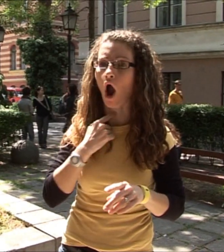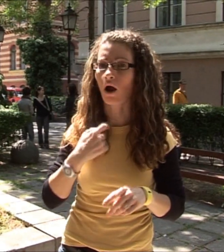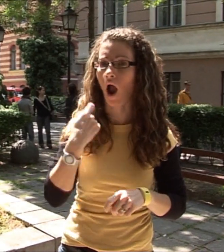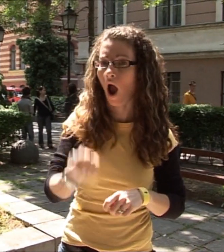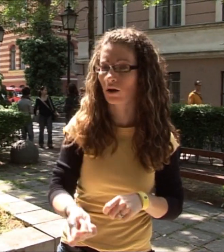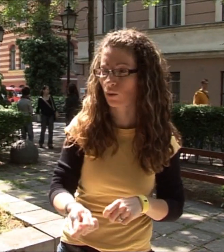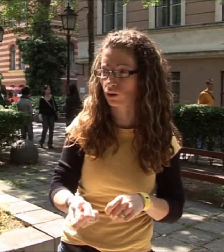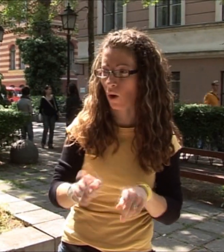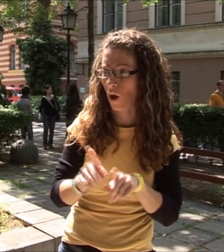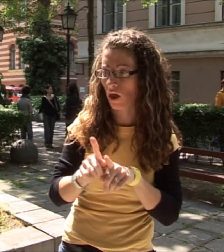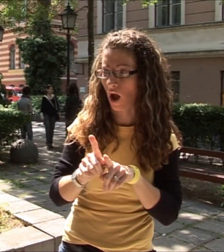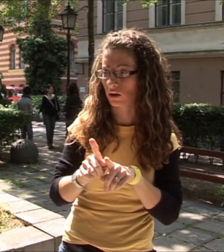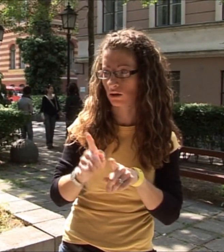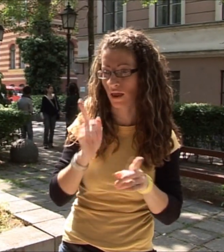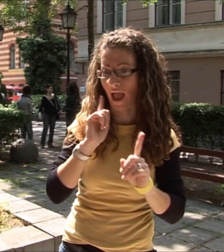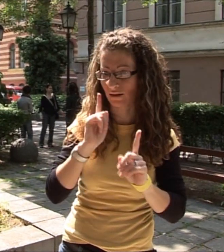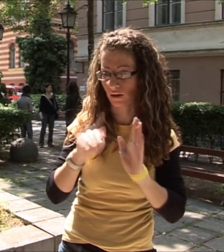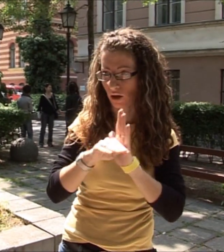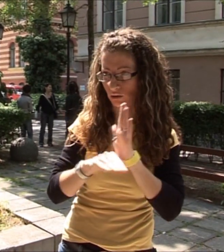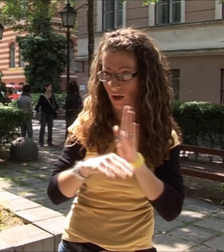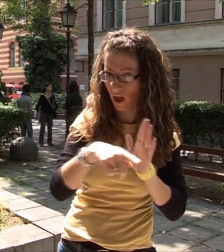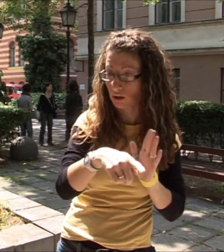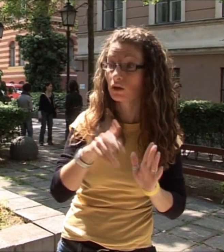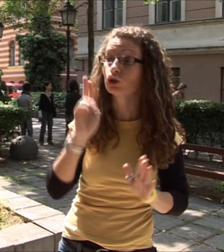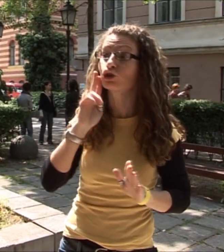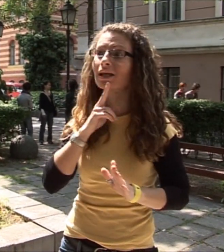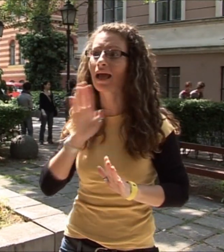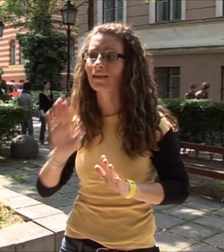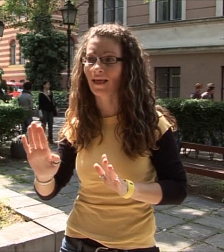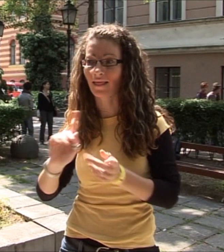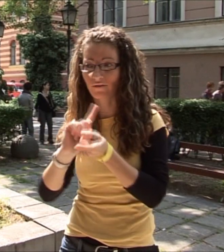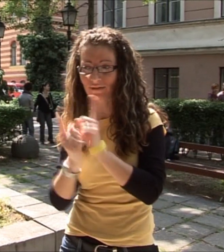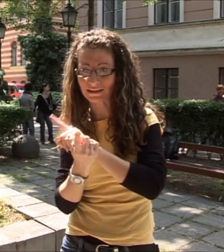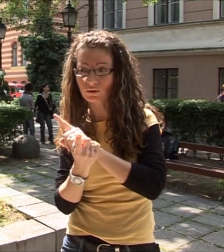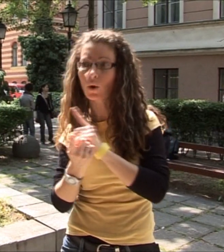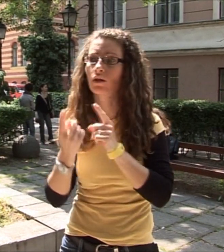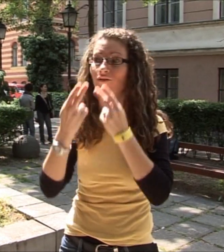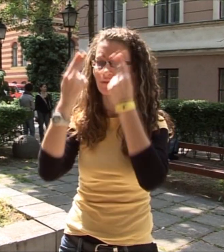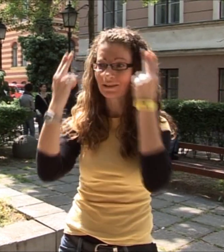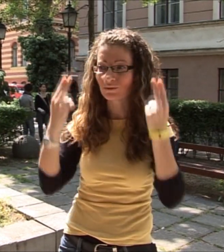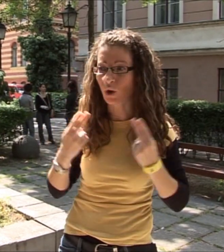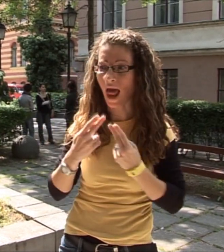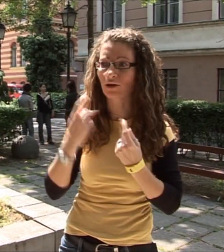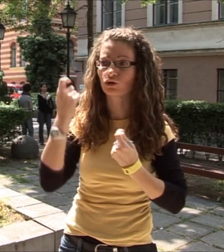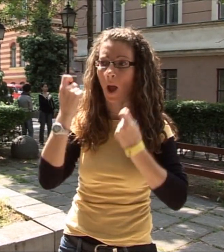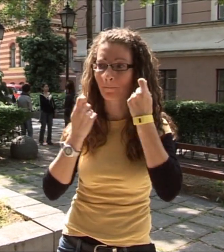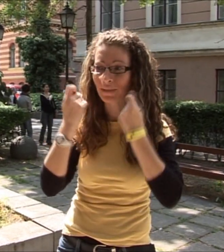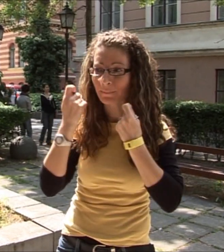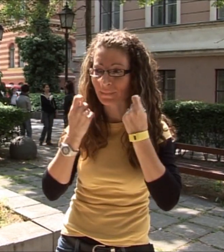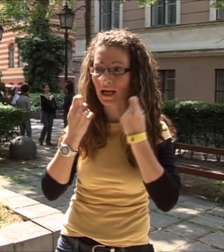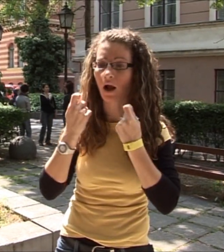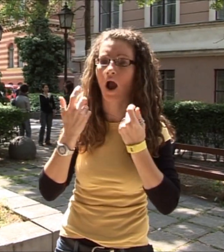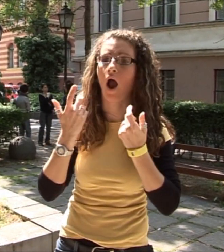a hallóknak a hallók hangot adnak e a szabályasukakatont a földuk van vizuális